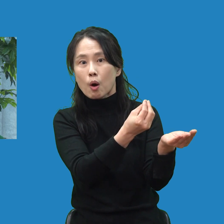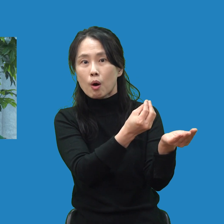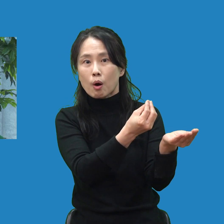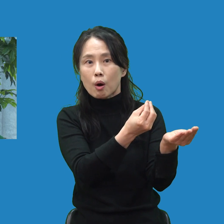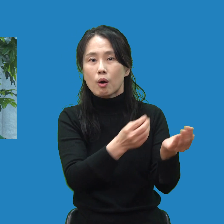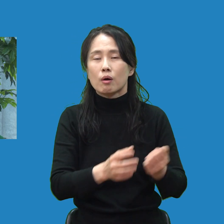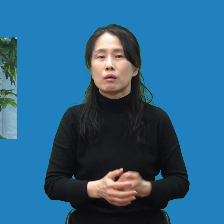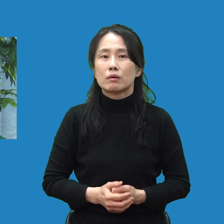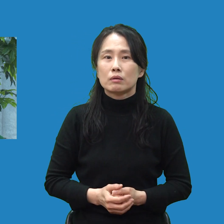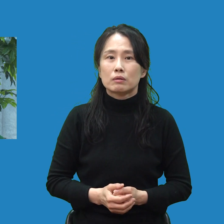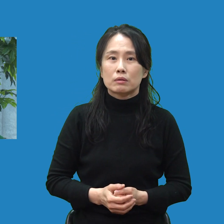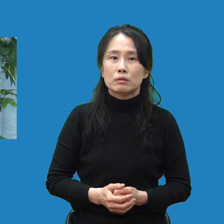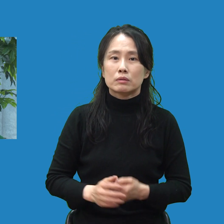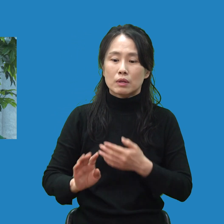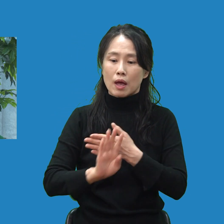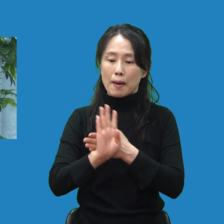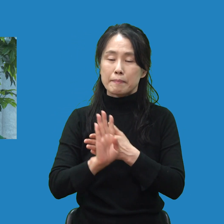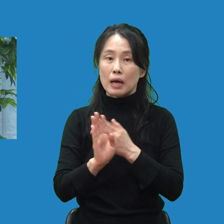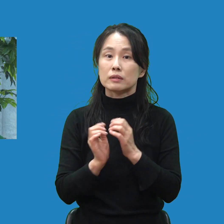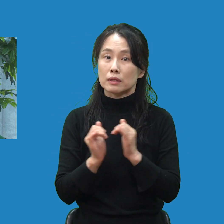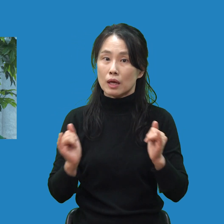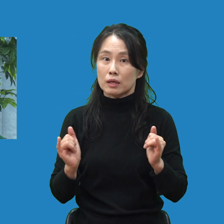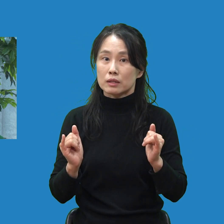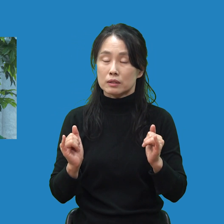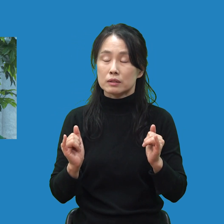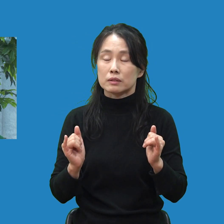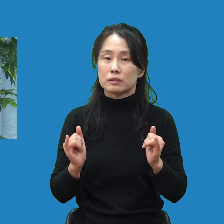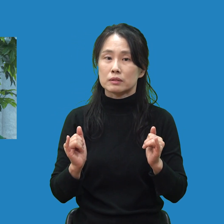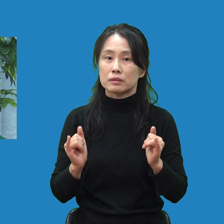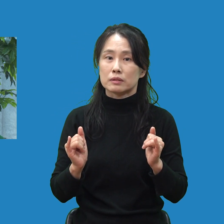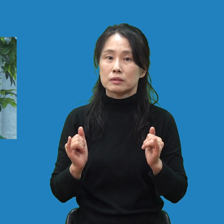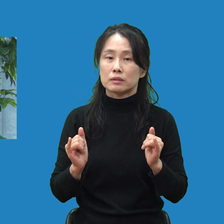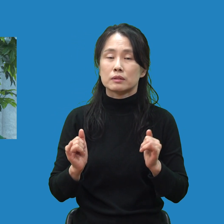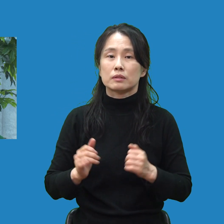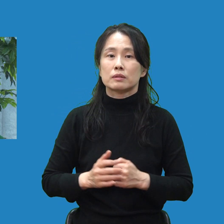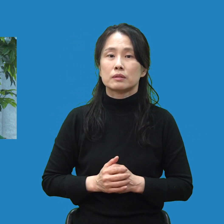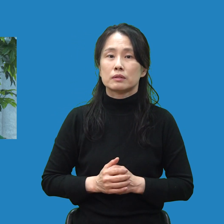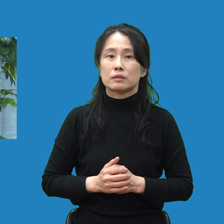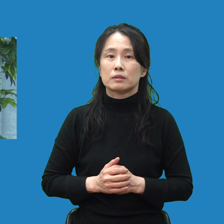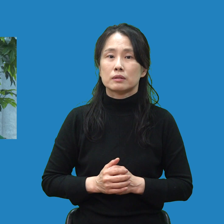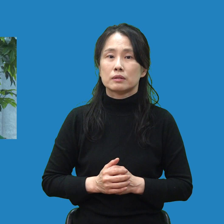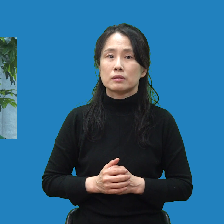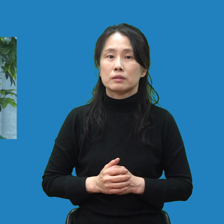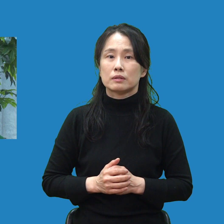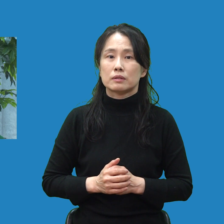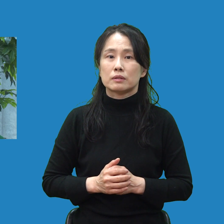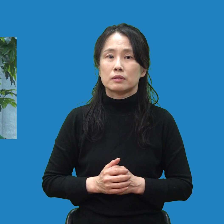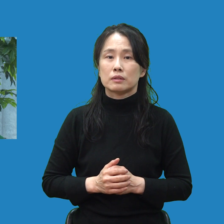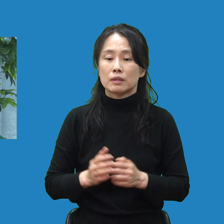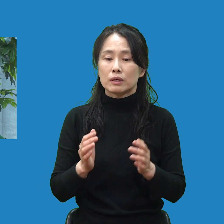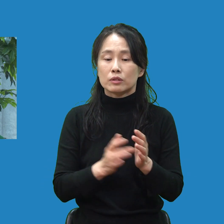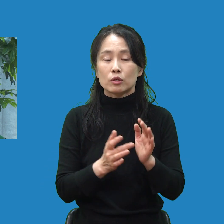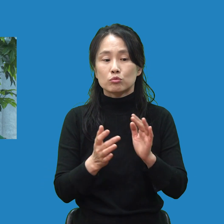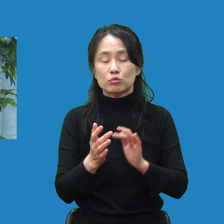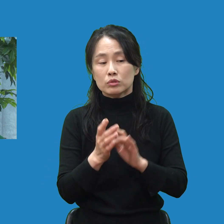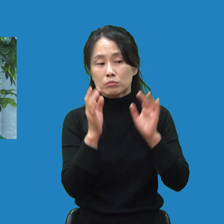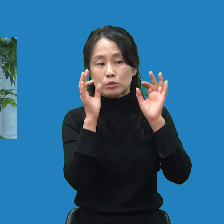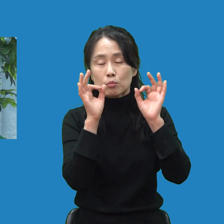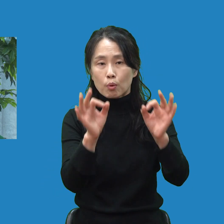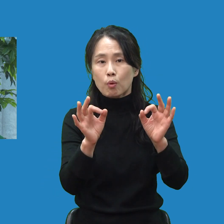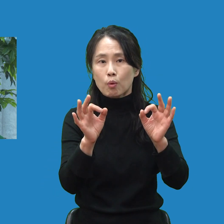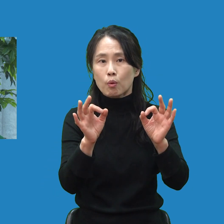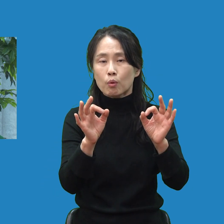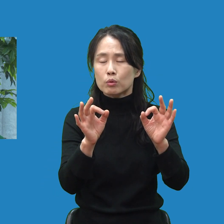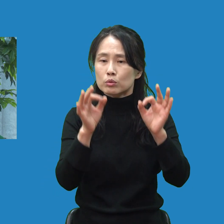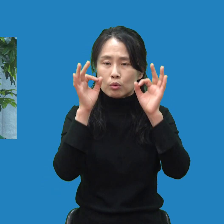당시 바리새인들은요, 요한복음에 보면 예수님을 보고도 보지 못하는